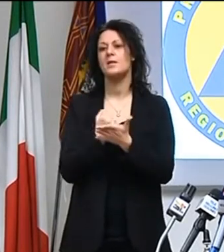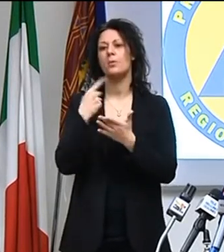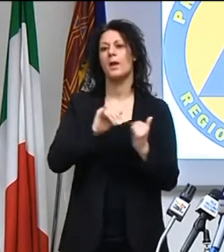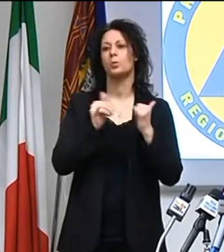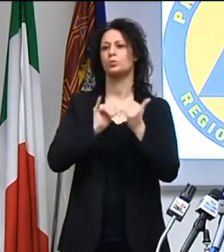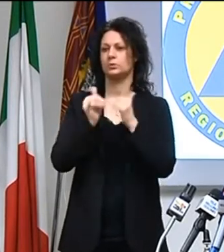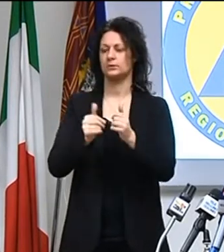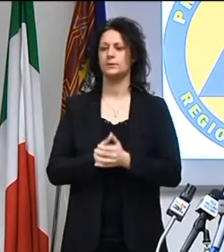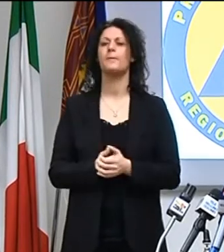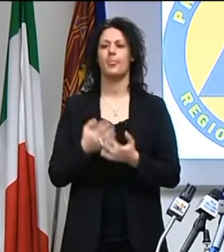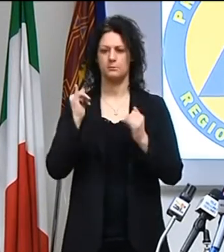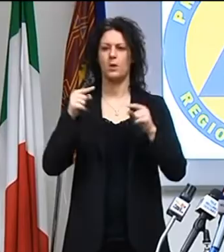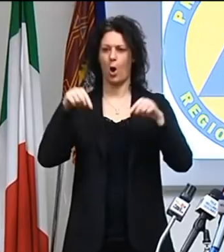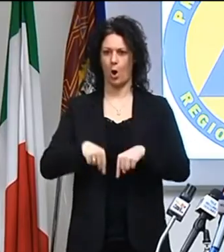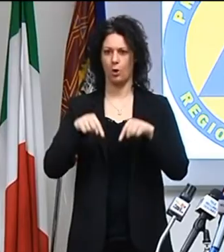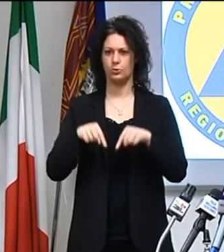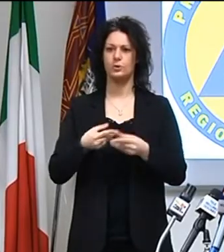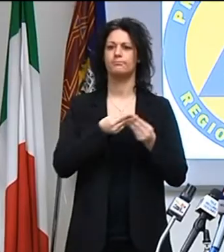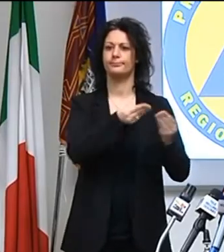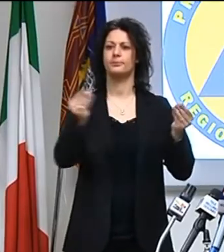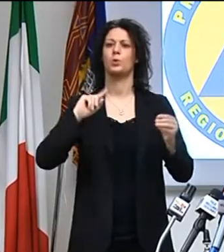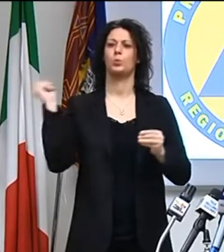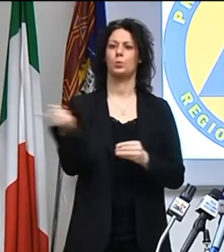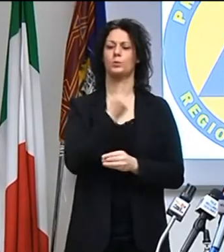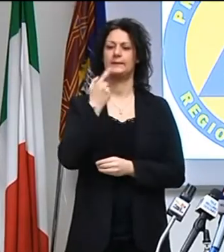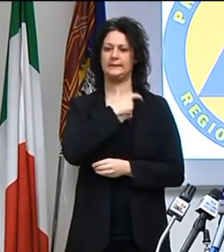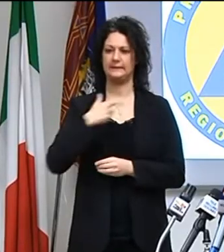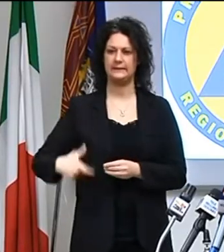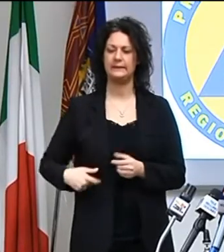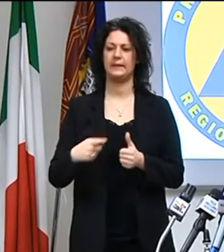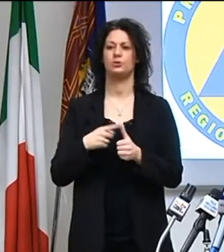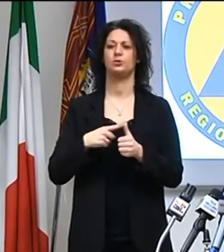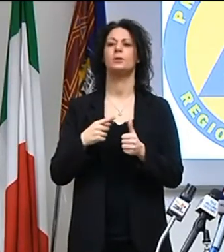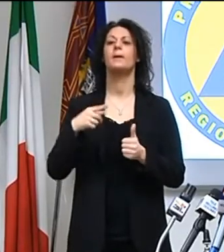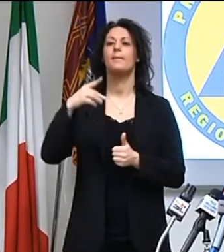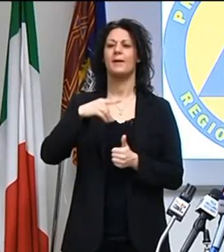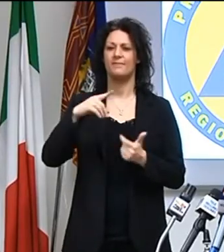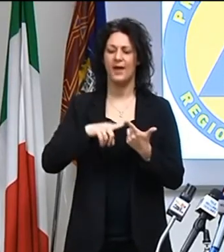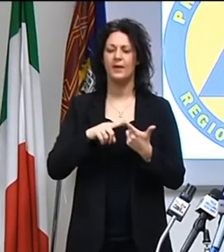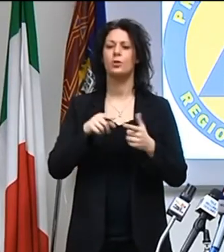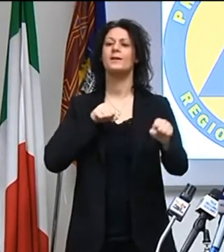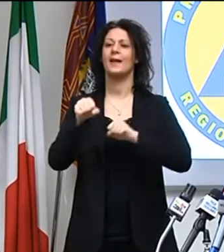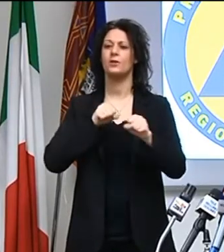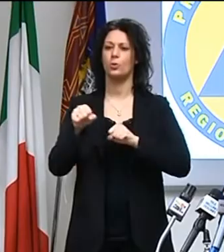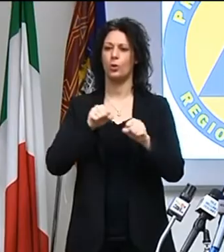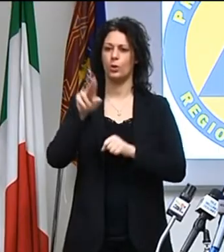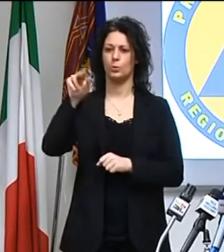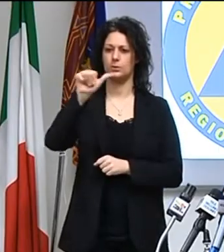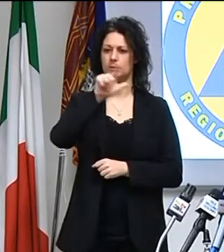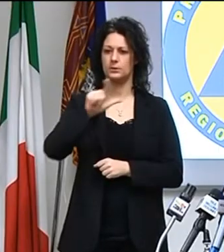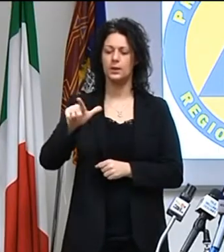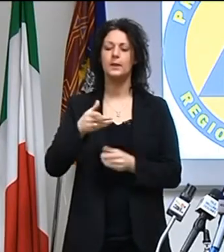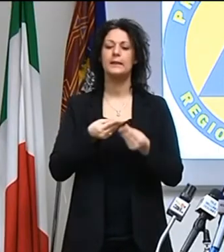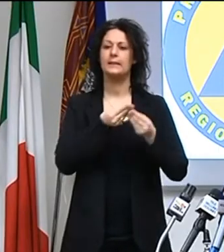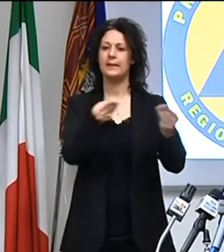parte oggi una nota quindi a tutti i sindaci, ai prefetti e a tutti i direttori delle aziende sanitarie, che va quindi a